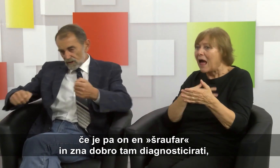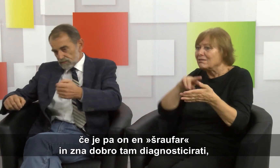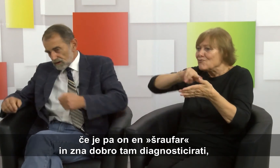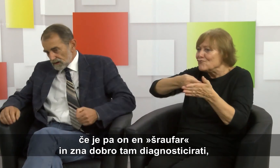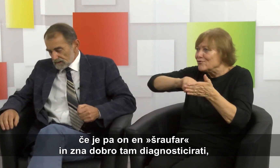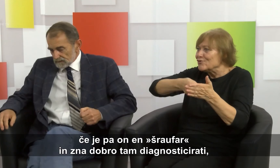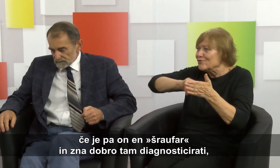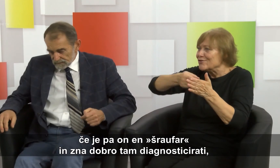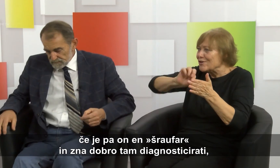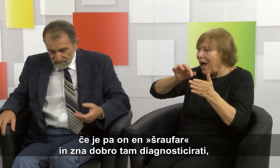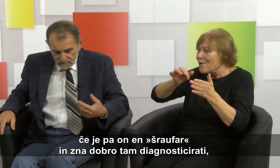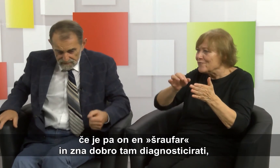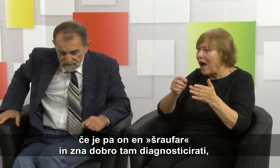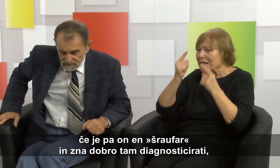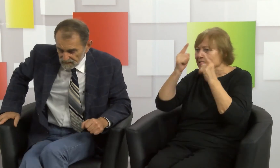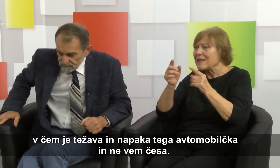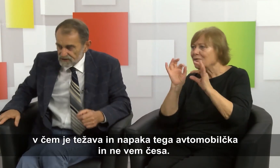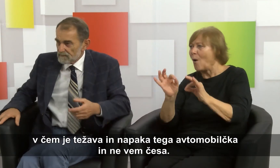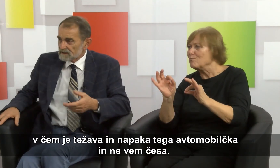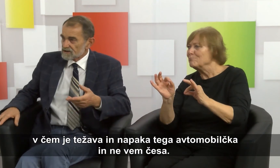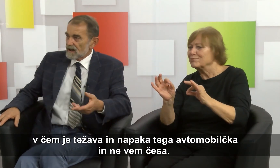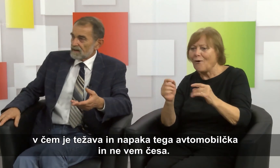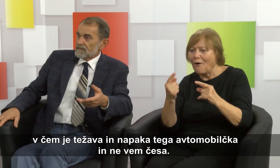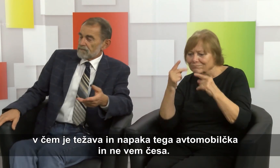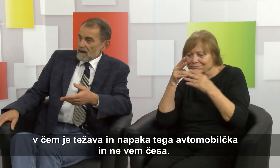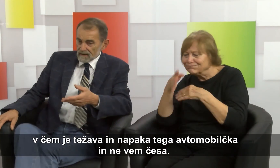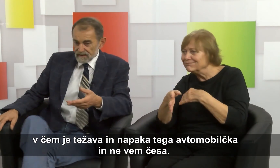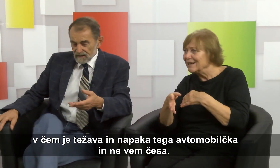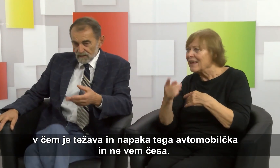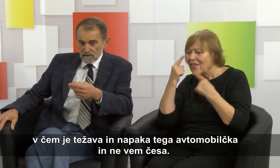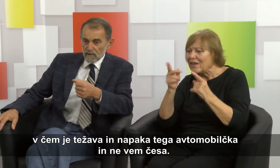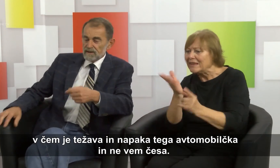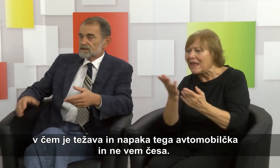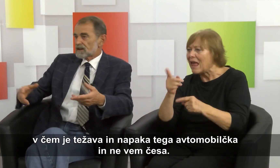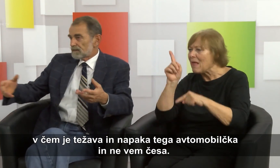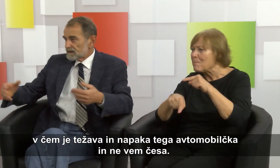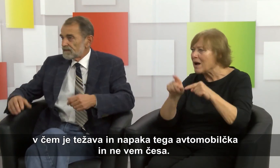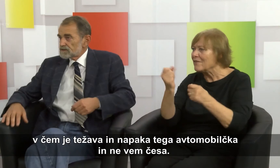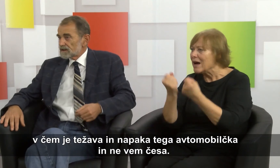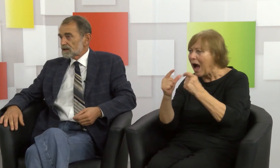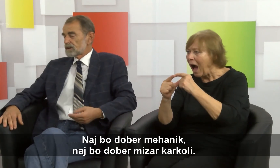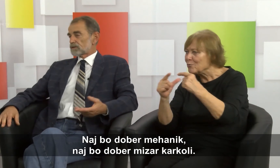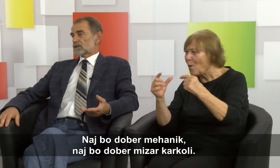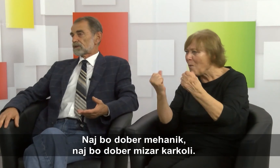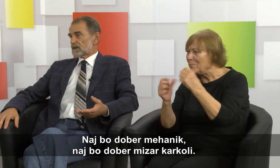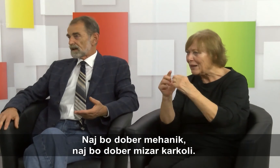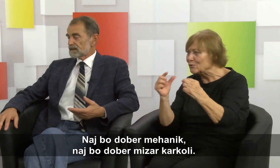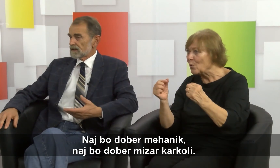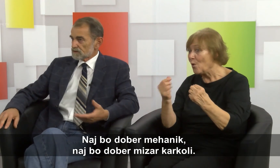dobro tam diagnosticirati, v čem je težava in napaka tega le avtomobilčka ali pa ne vem česa. Ne bo dober mehanik, ne bo